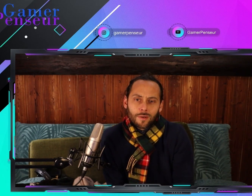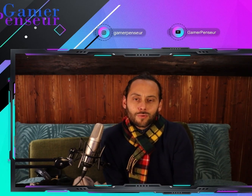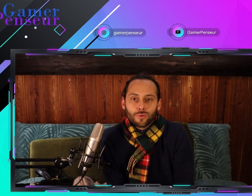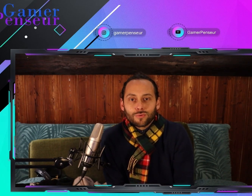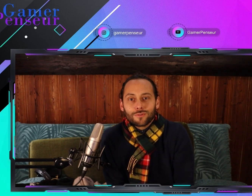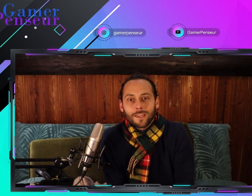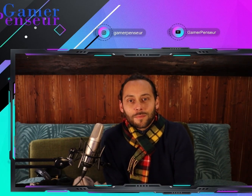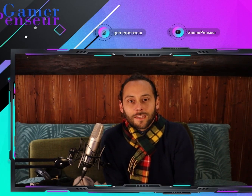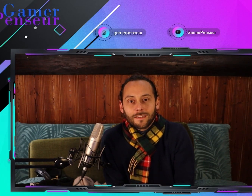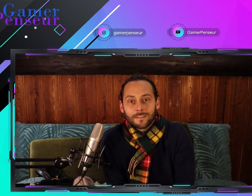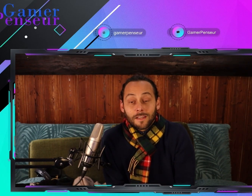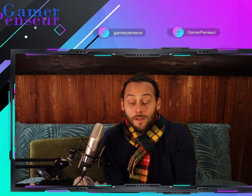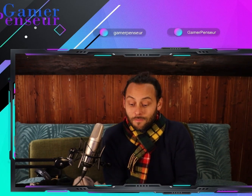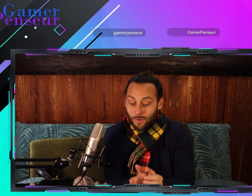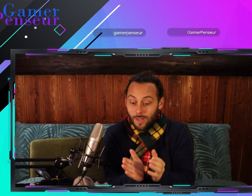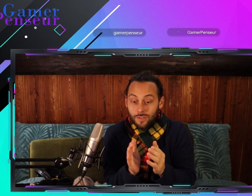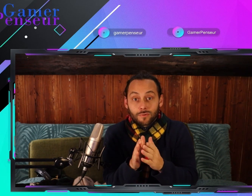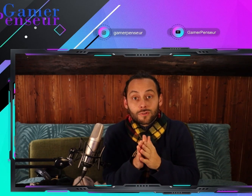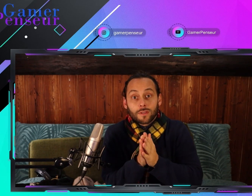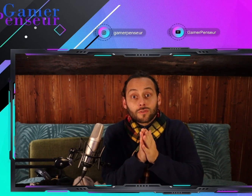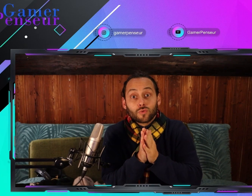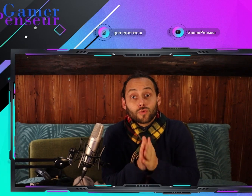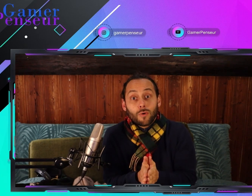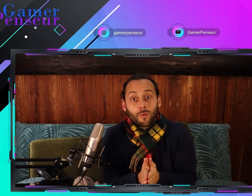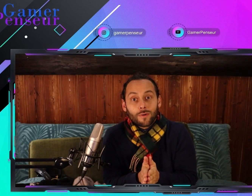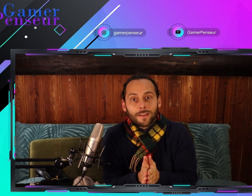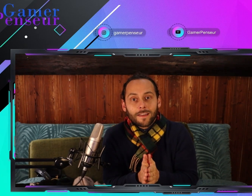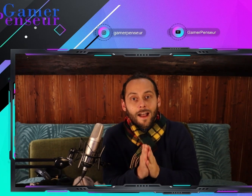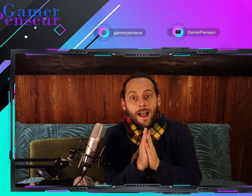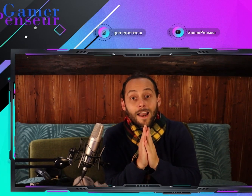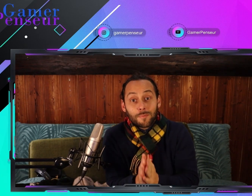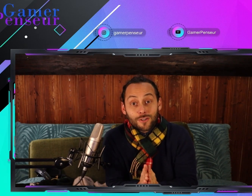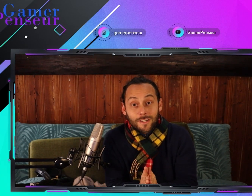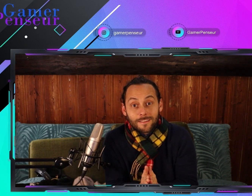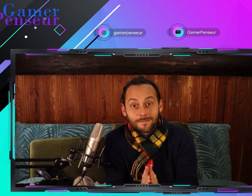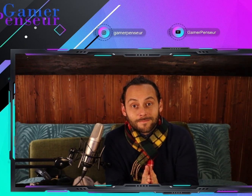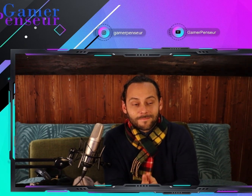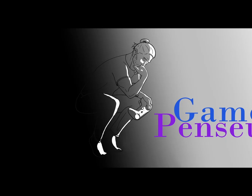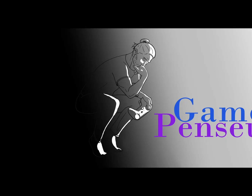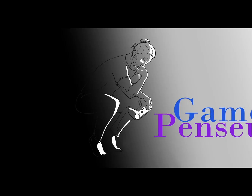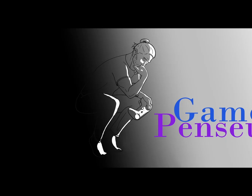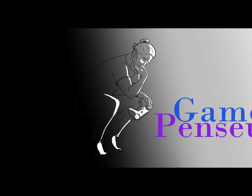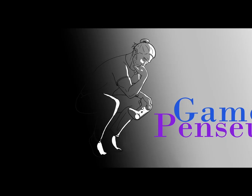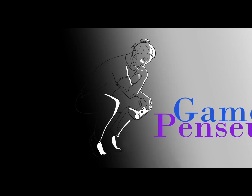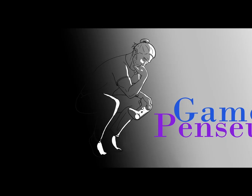aussi sur d'autres thèmes, dont du gaming. Voilà, je vous souhaite tout de bon et à la prochaine!